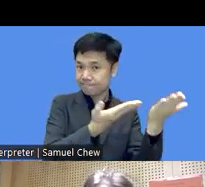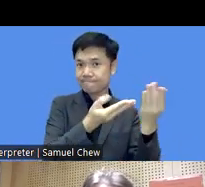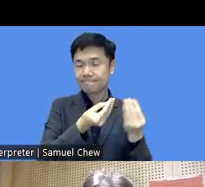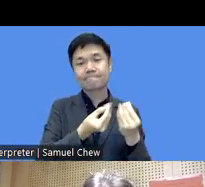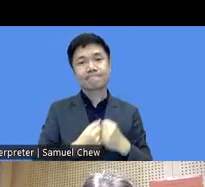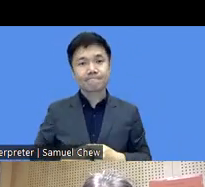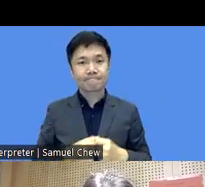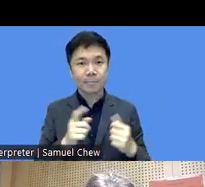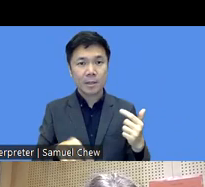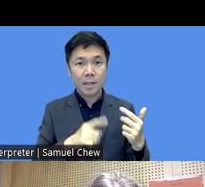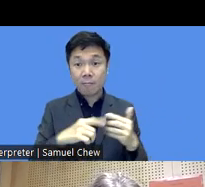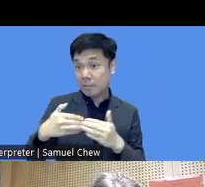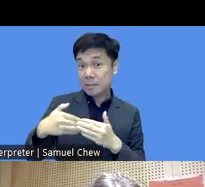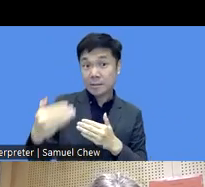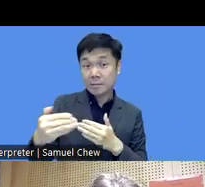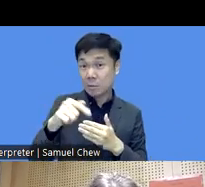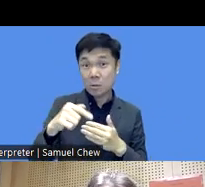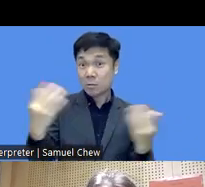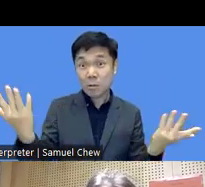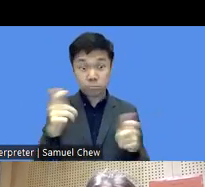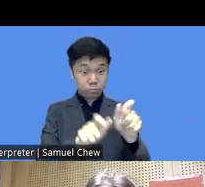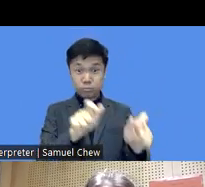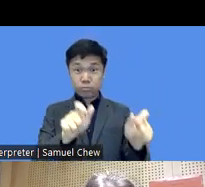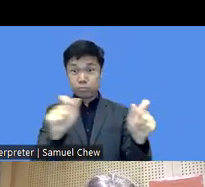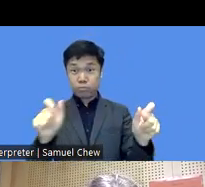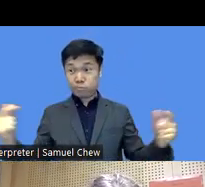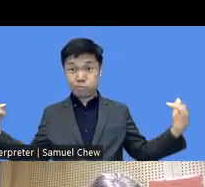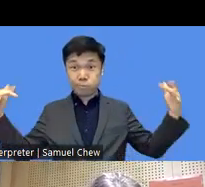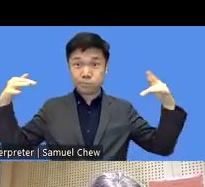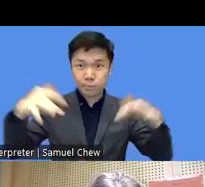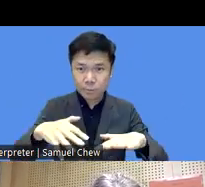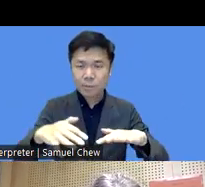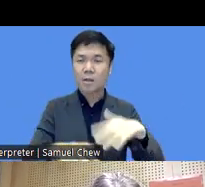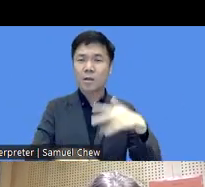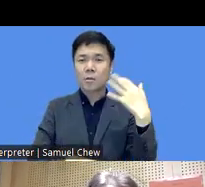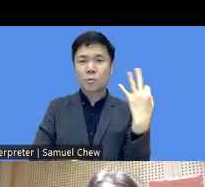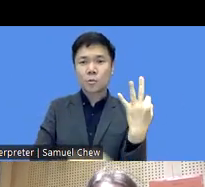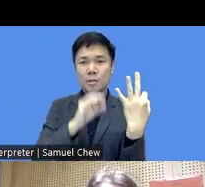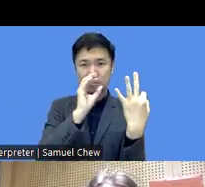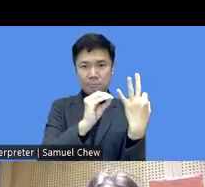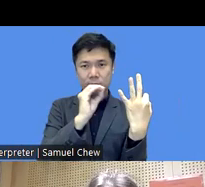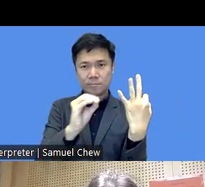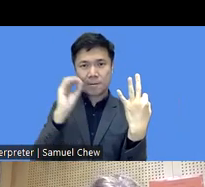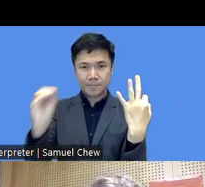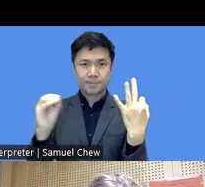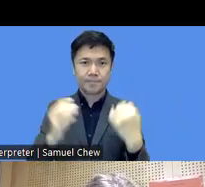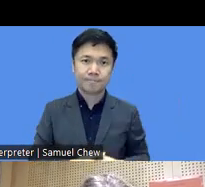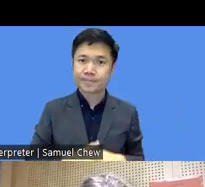En este foro de 2019 hemos tenido también 3,000 participantes